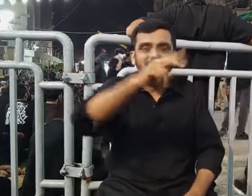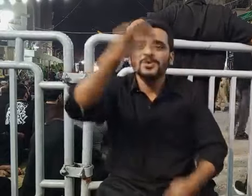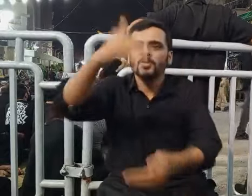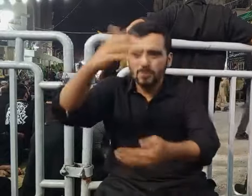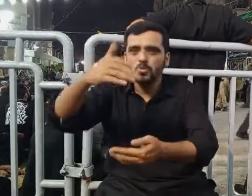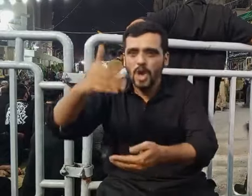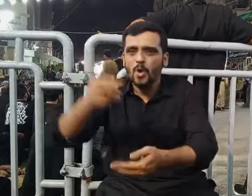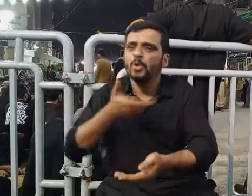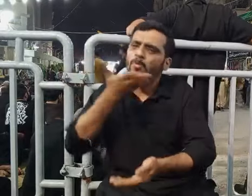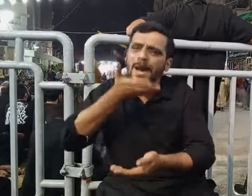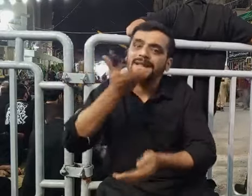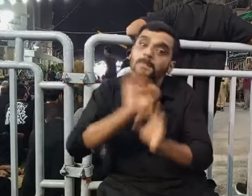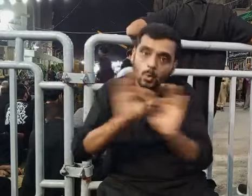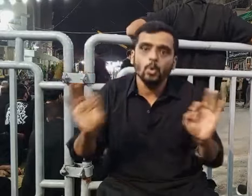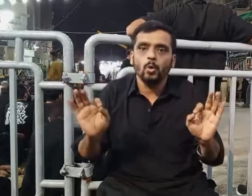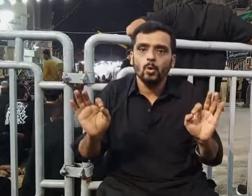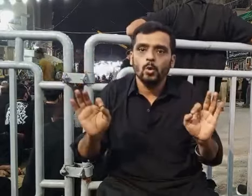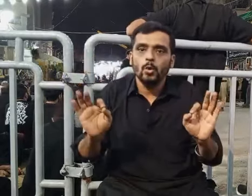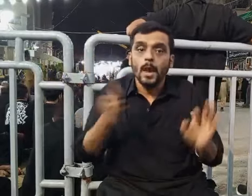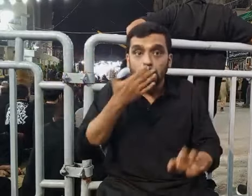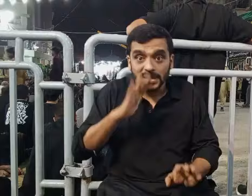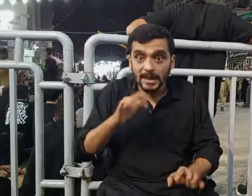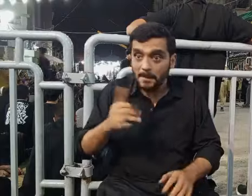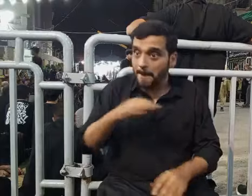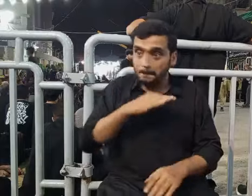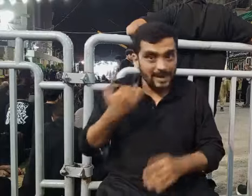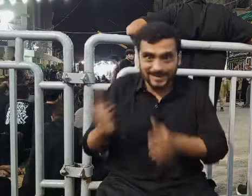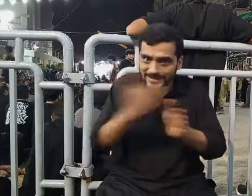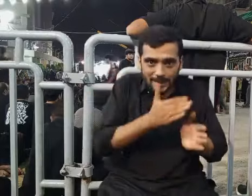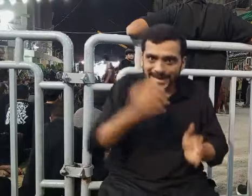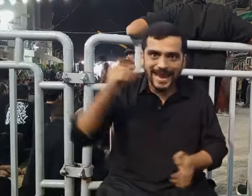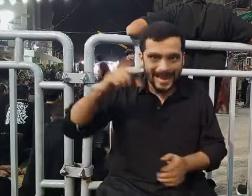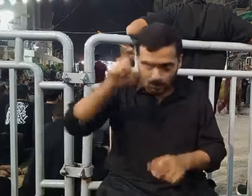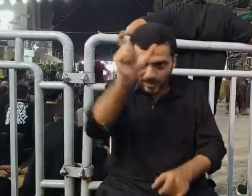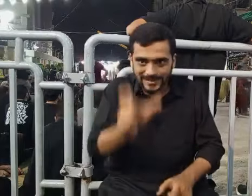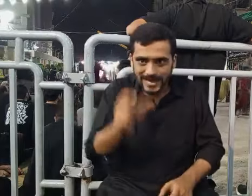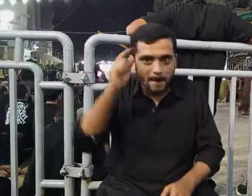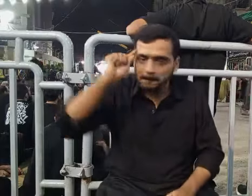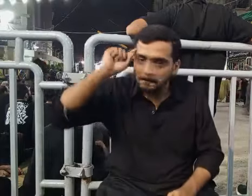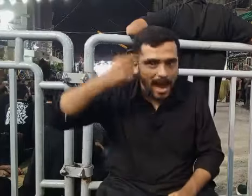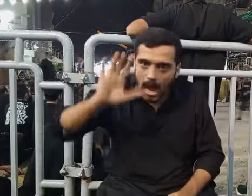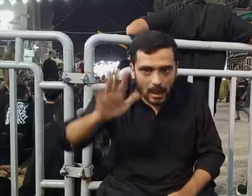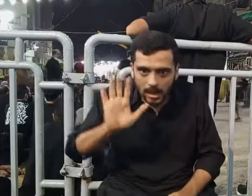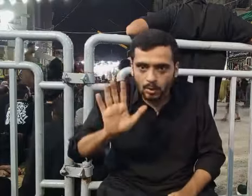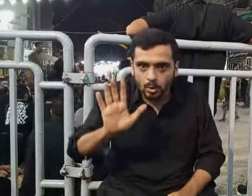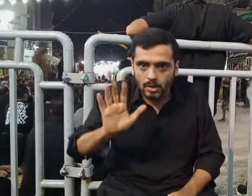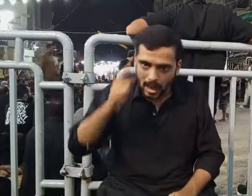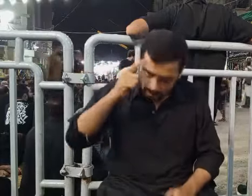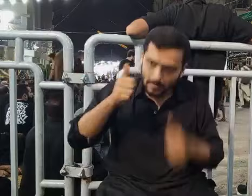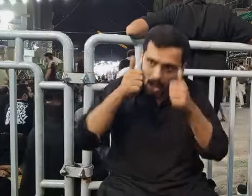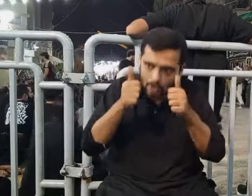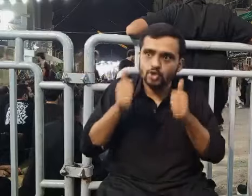مسجد ہے. مولا علی کی جلیل القدر صاحب مولا علی کے ساتھ ہی رہنے والے اٹھنے بیٹھنے والے. آخر وقت کا مولا علی کا یعنی اب ایک شب رہ